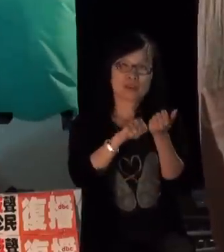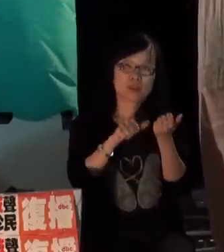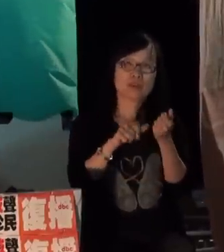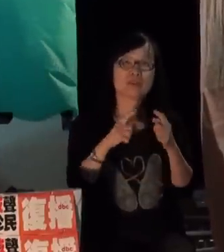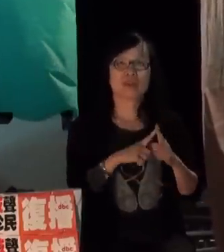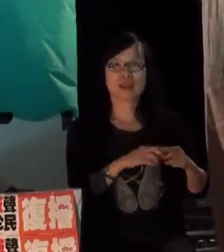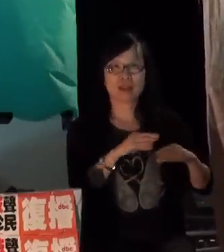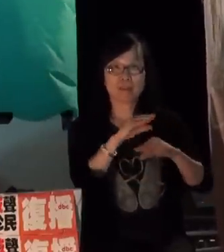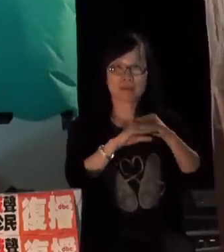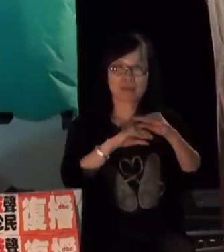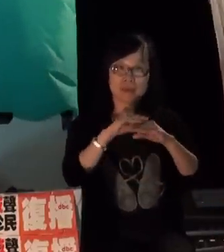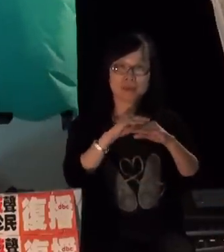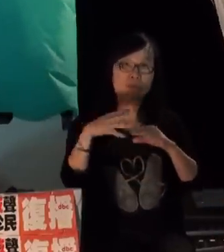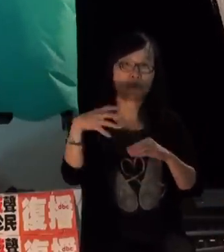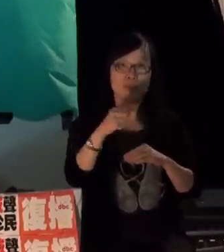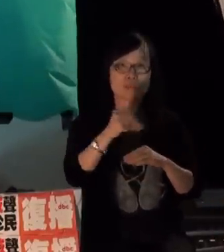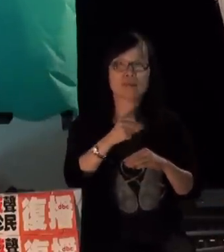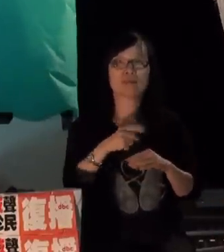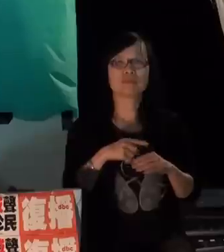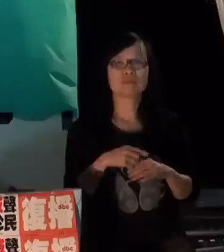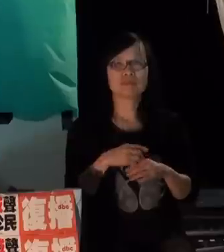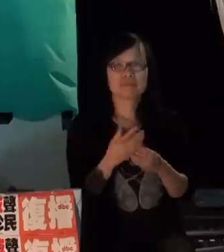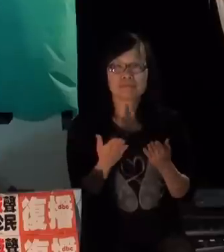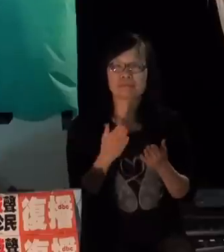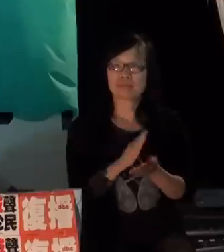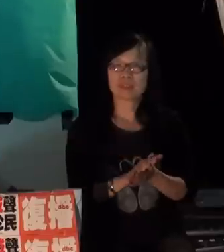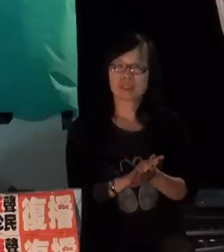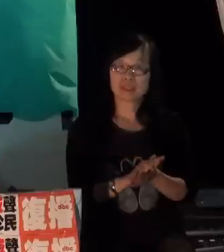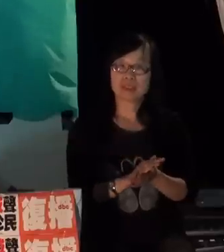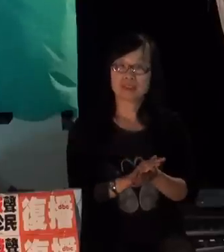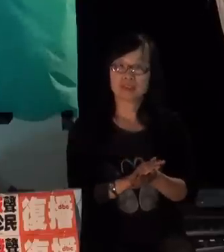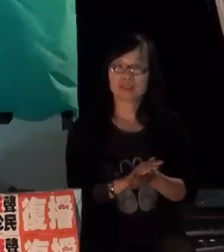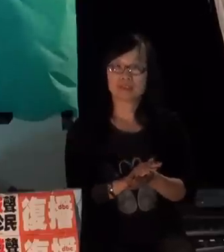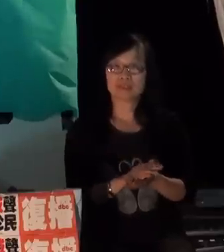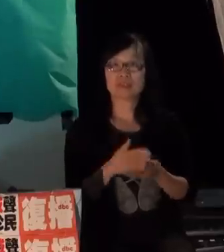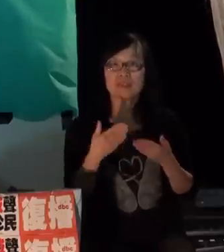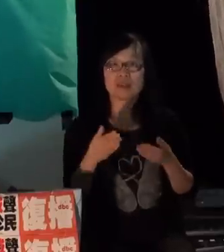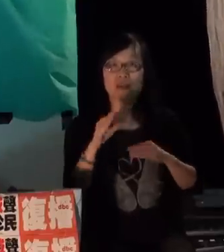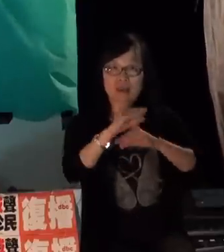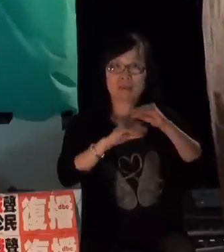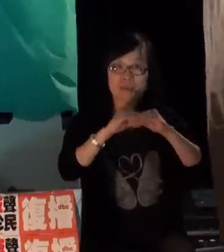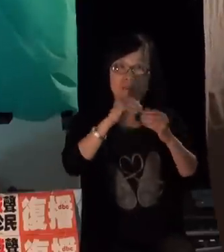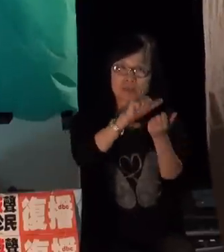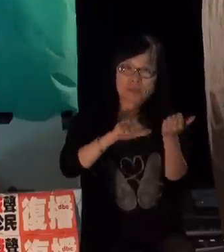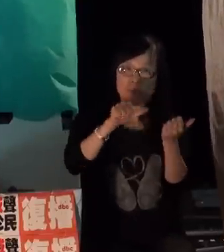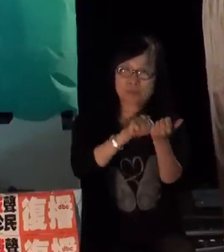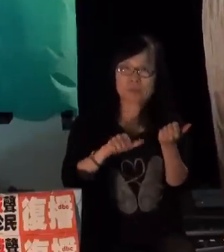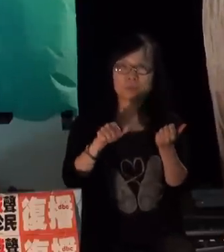建聯嘅局長。咁點搞咧？係咪個問題就係呢個民建聯嘅議員咧，就